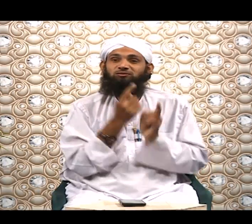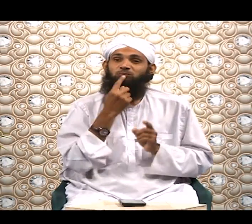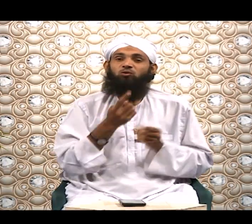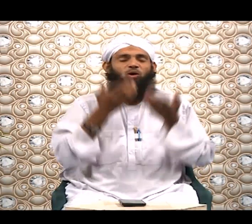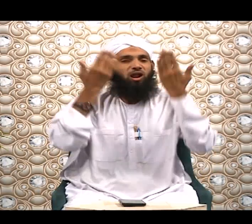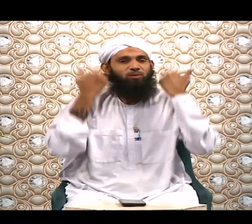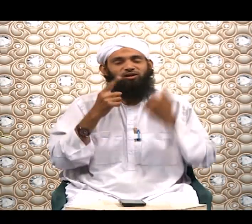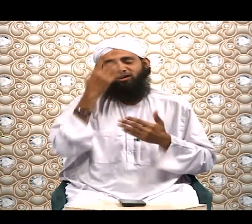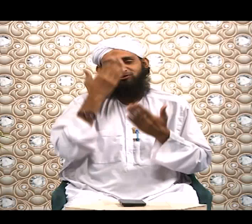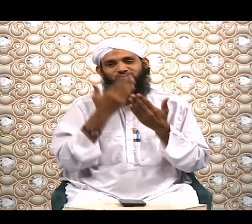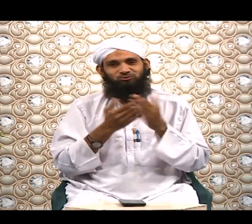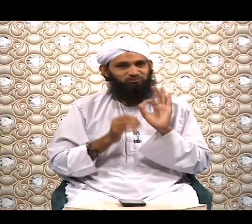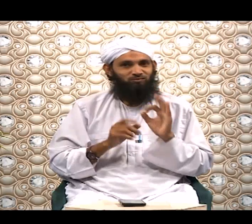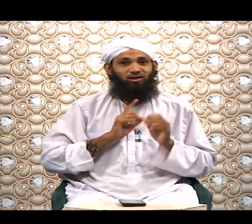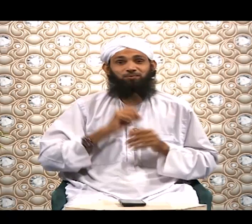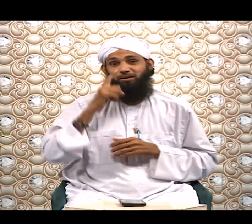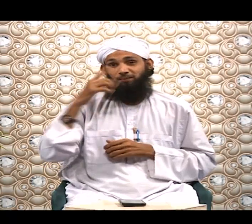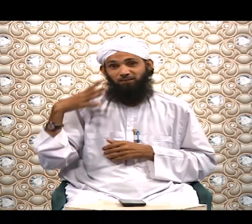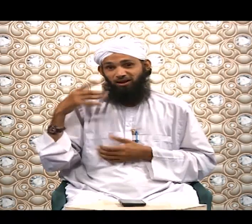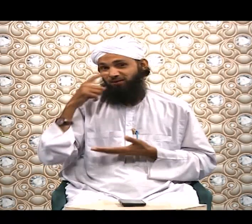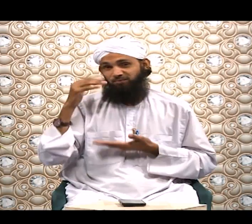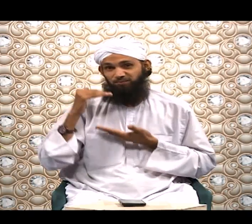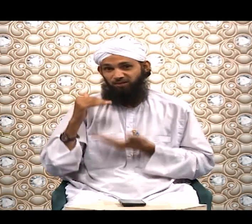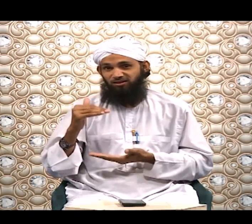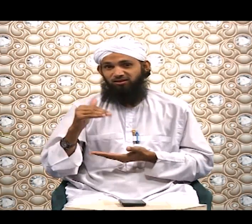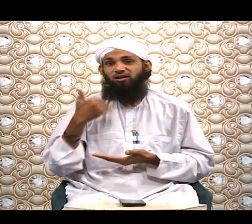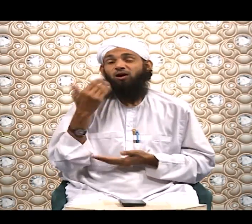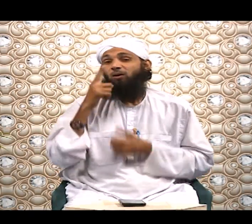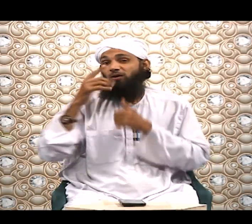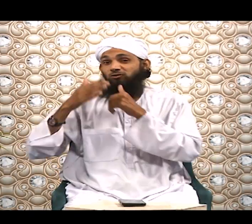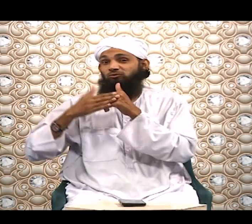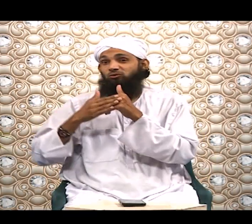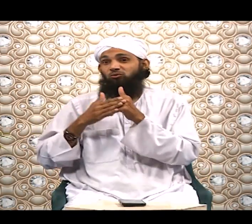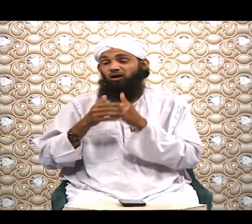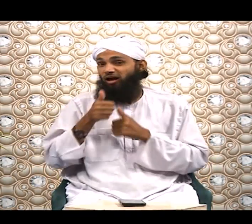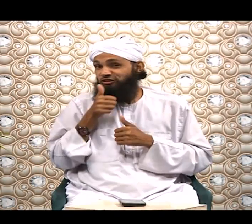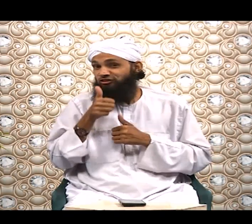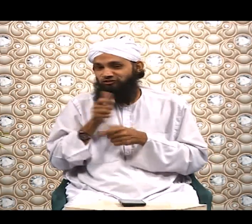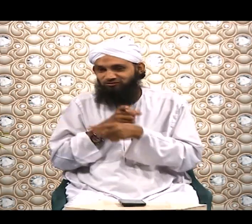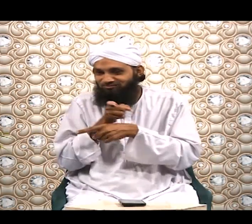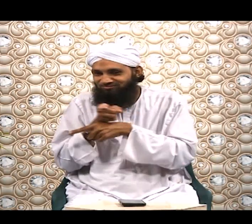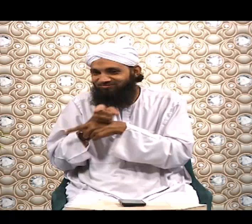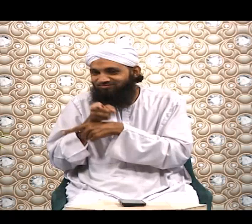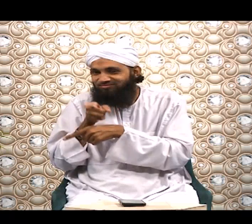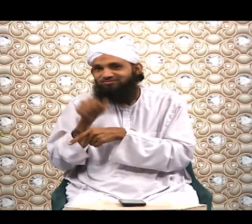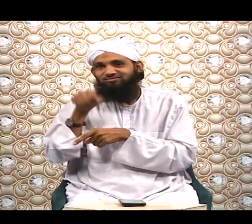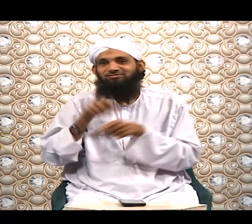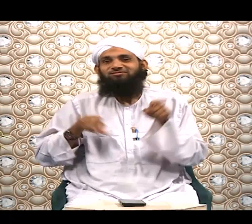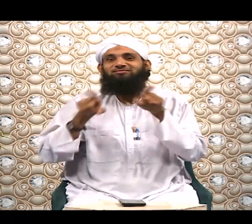ادا کرنا چاہیے، اور اپنی بہنوں، بیٹیوں اور اپنے بچوں کی امی کی تربیت کرتے ہوئے انہیں شوہر کے حقوق کی